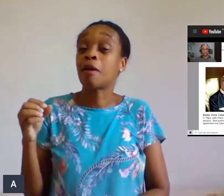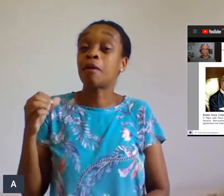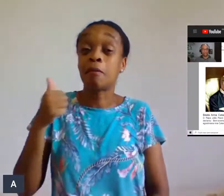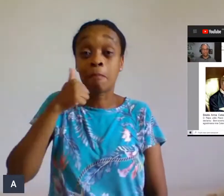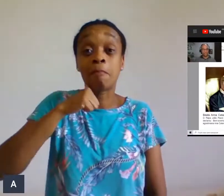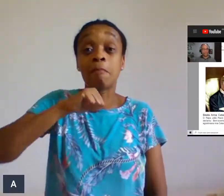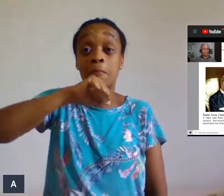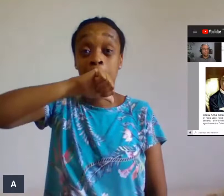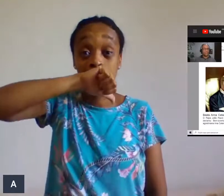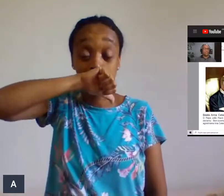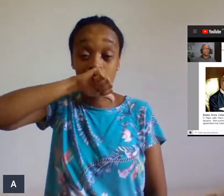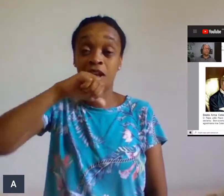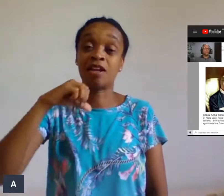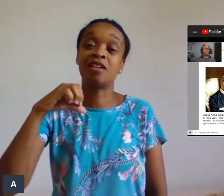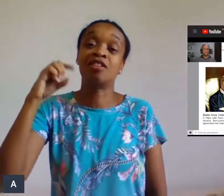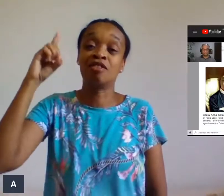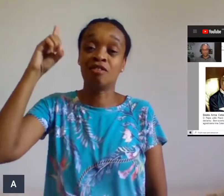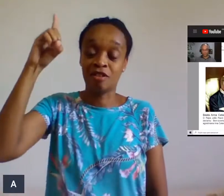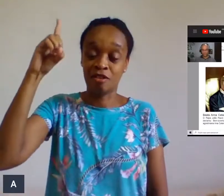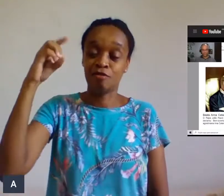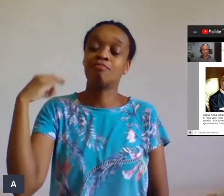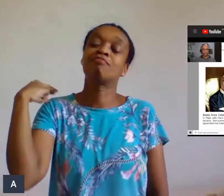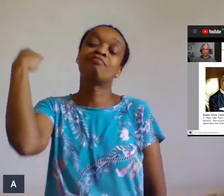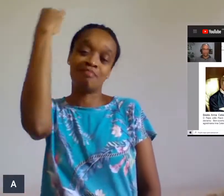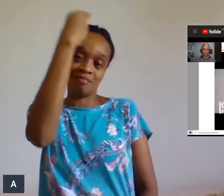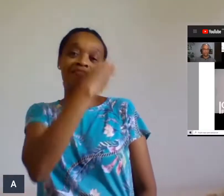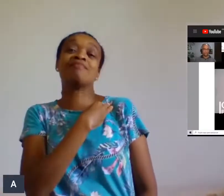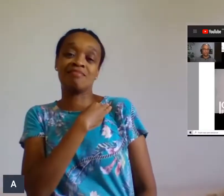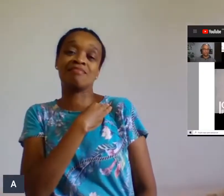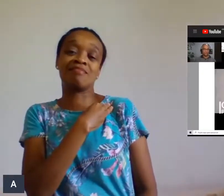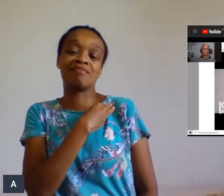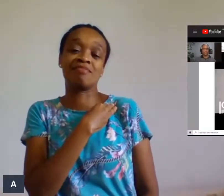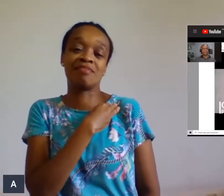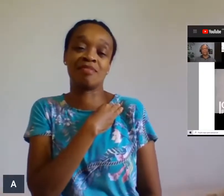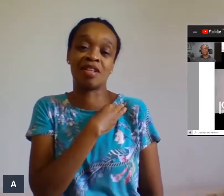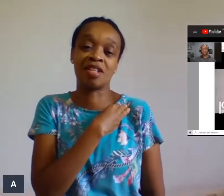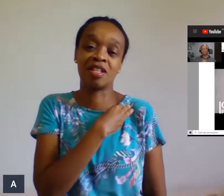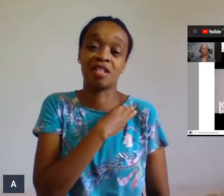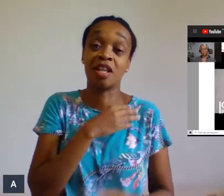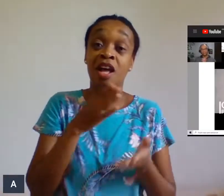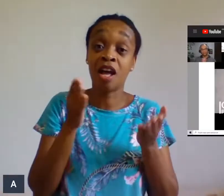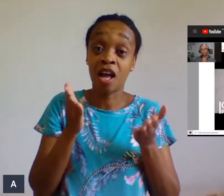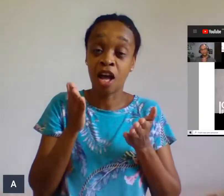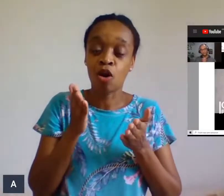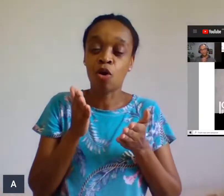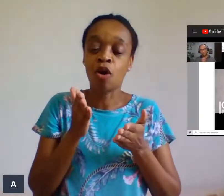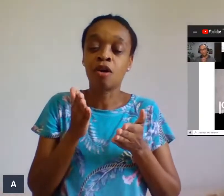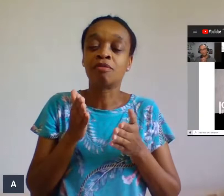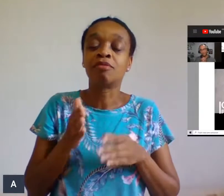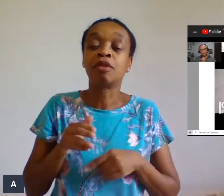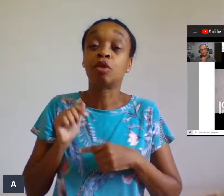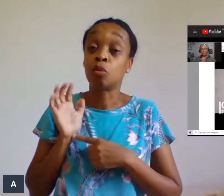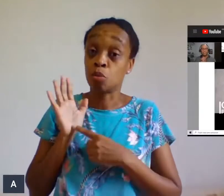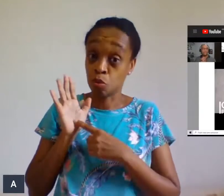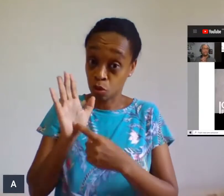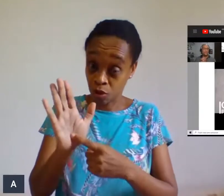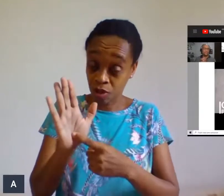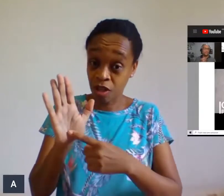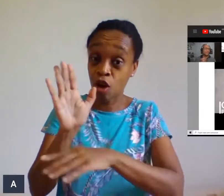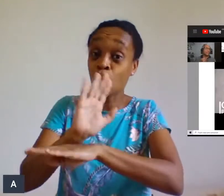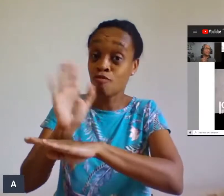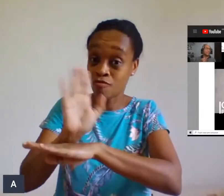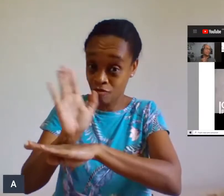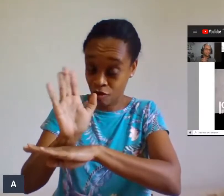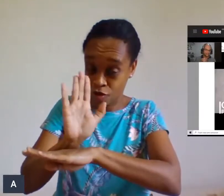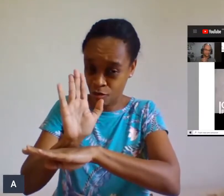de Deus. E eu gostaria de mostrar um pouquinho do filme para vocês, A Paixão de Cristo. Se você não viu